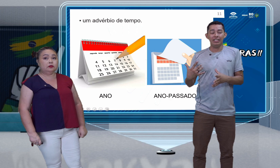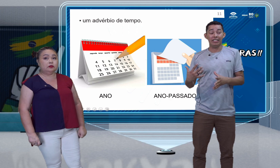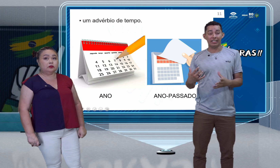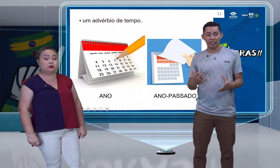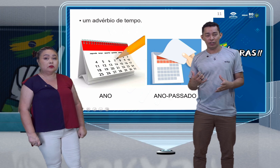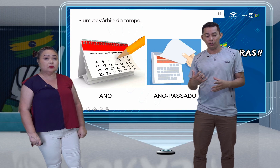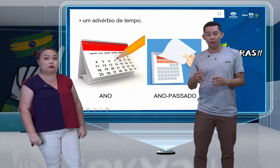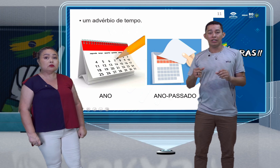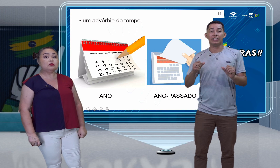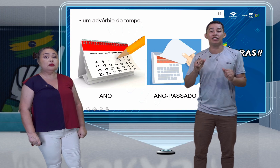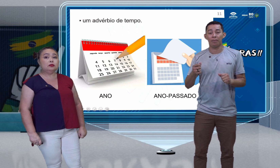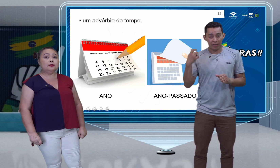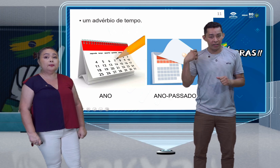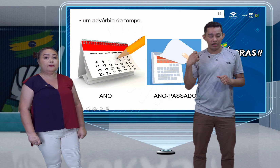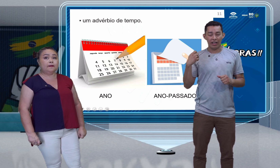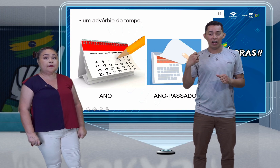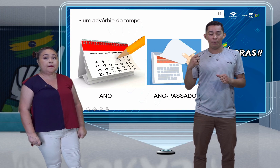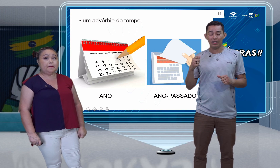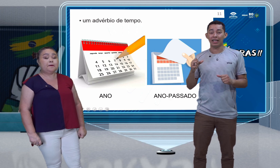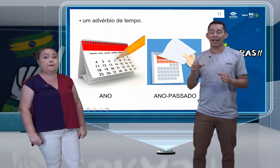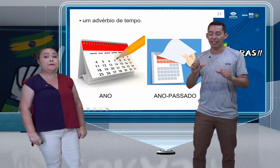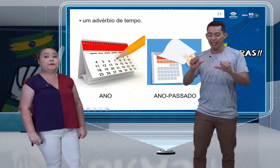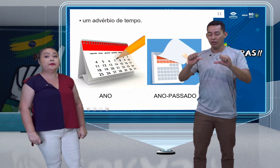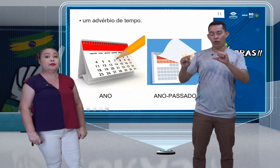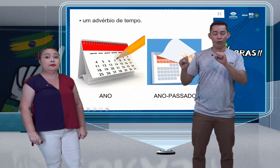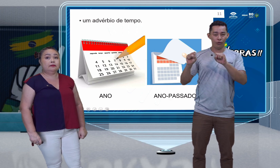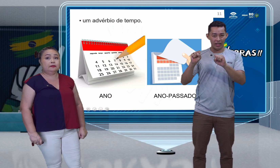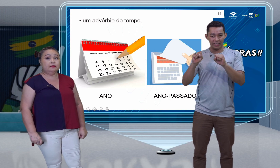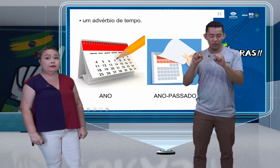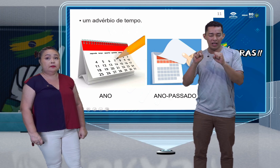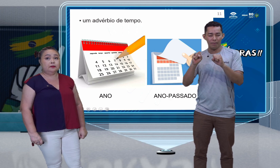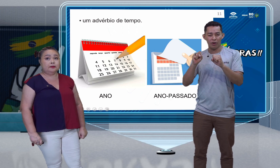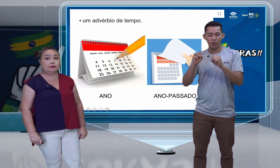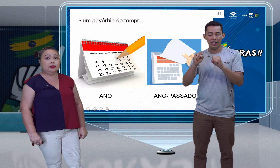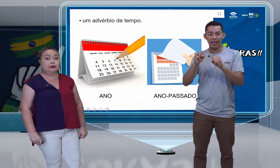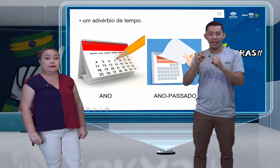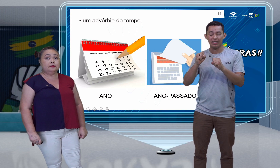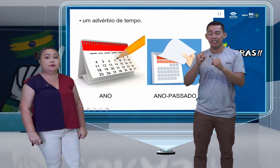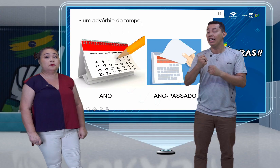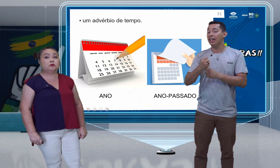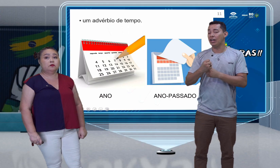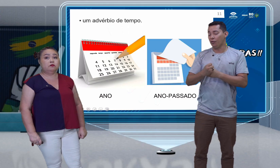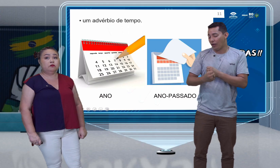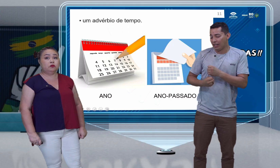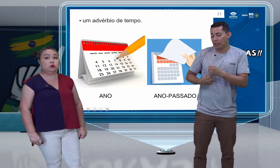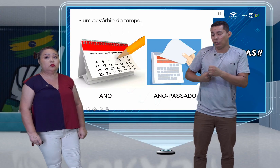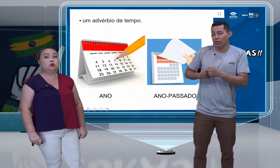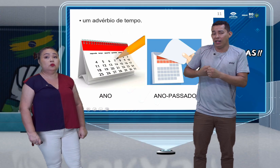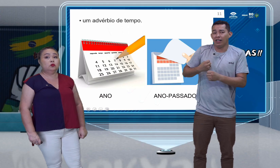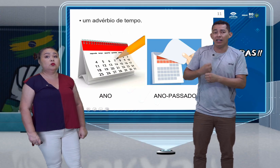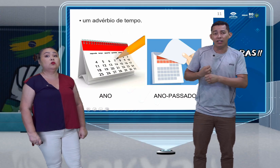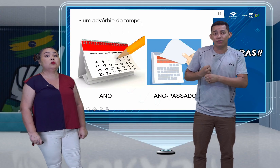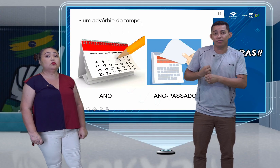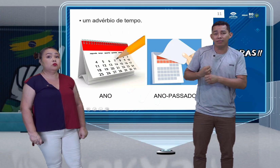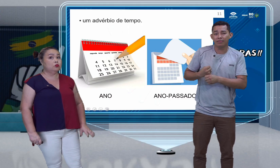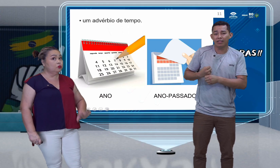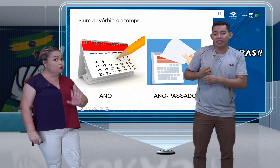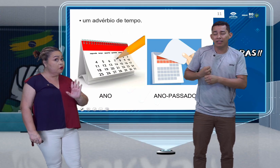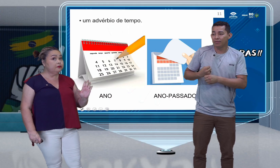somente ano, a gente aprendeu já na aula passada, configuração da mão em S, eu faço ano. Um